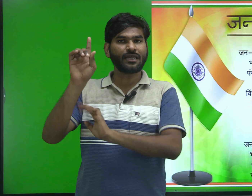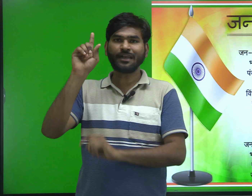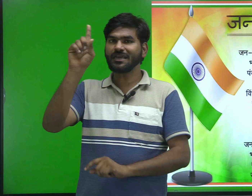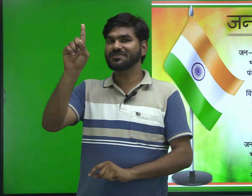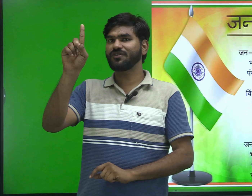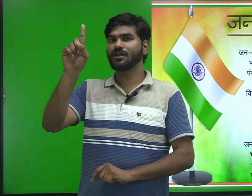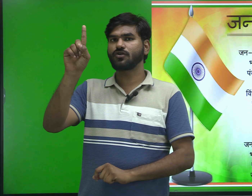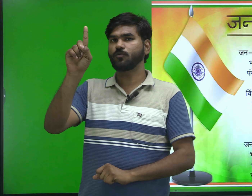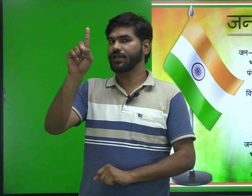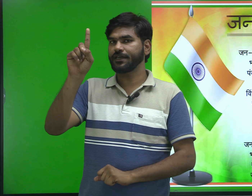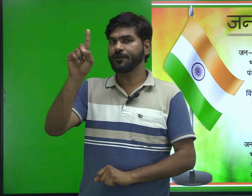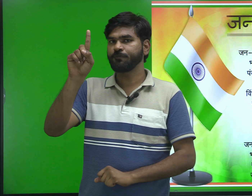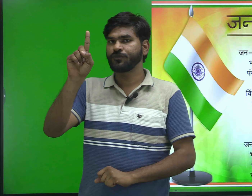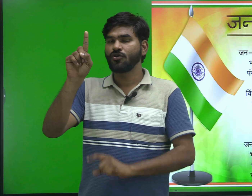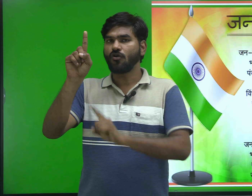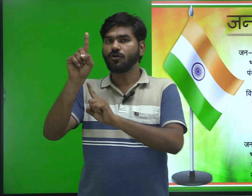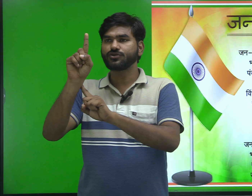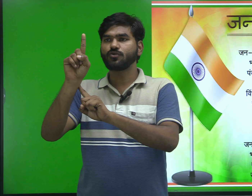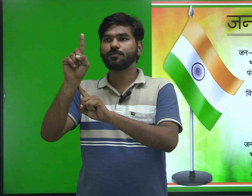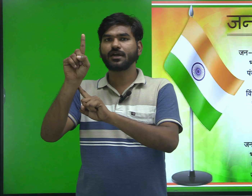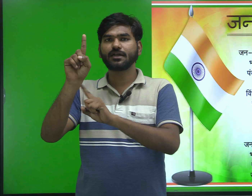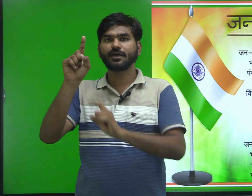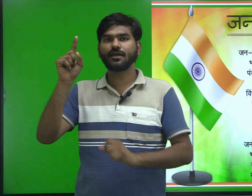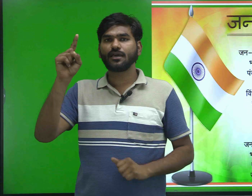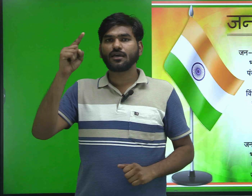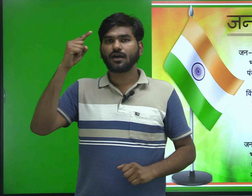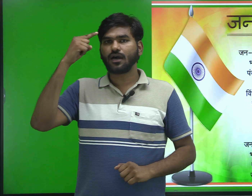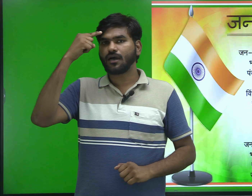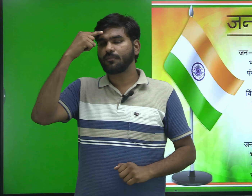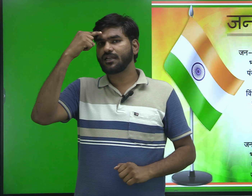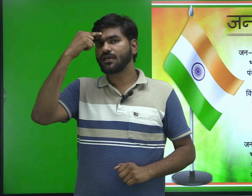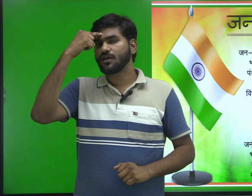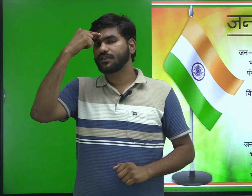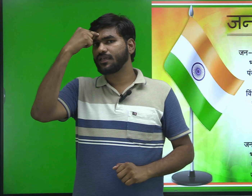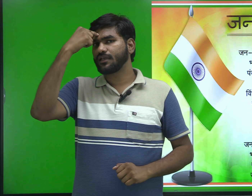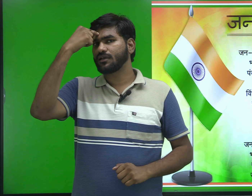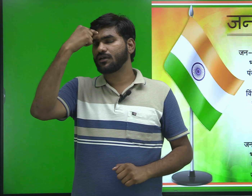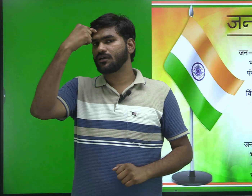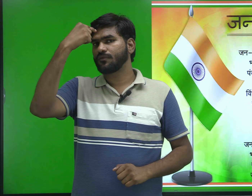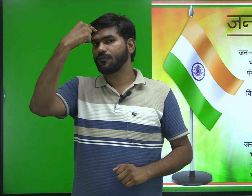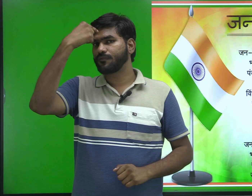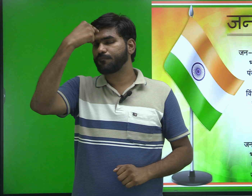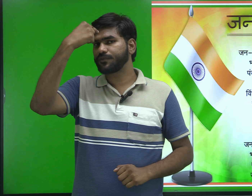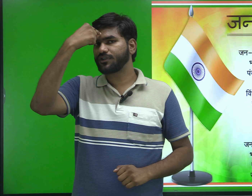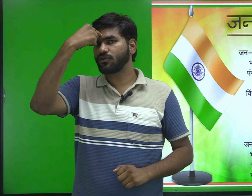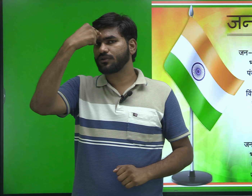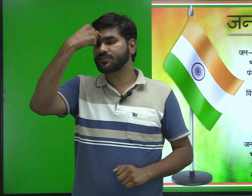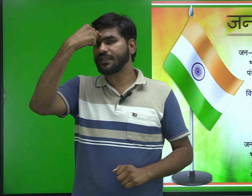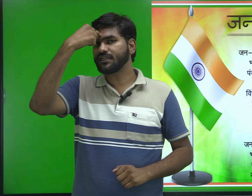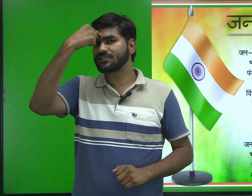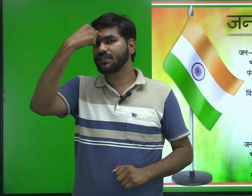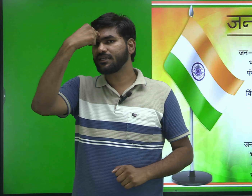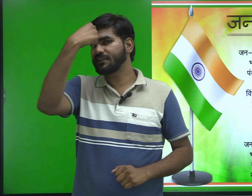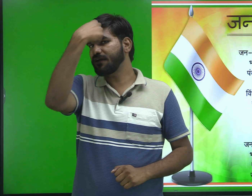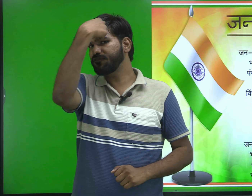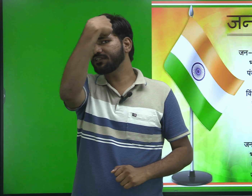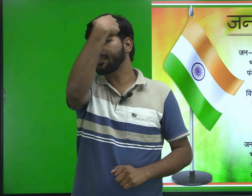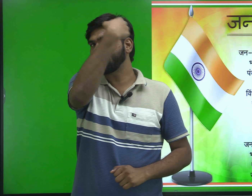इंडेक्स फिंगर को हम उठाएँगे और इसको हम क्या करेंगे, हमारा ये सेंटर से लेफ्ट की साइड हम